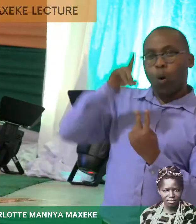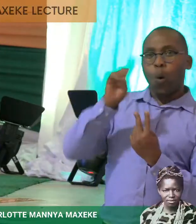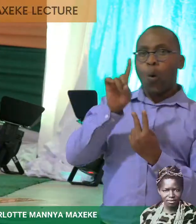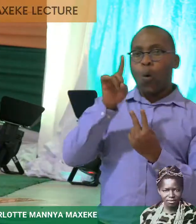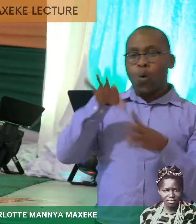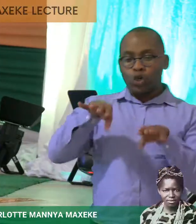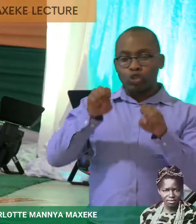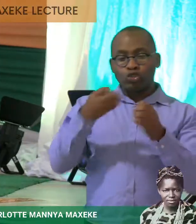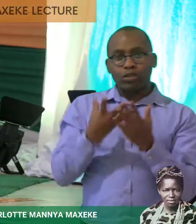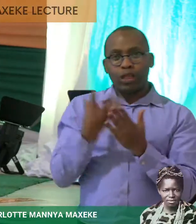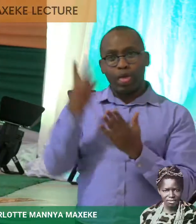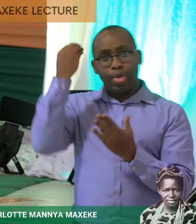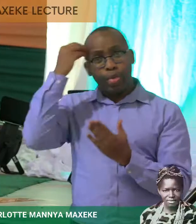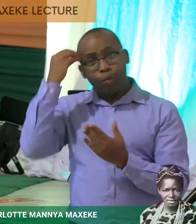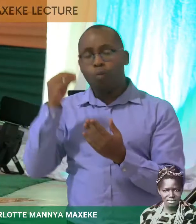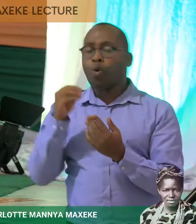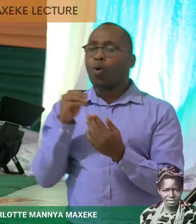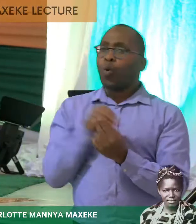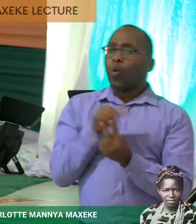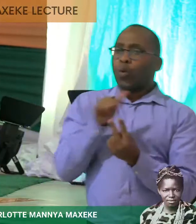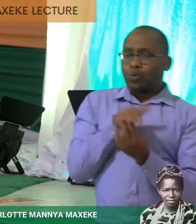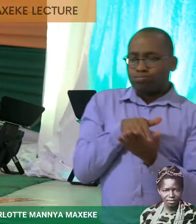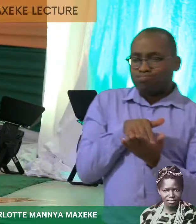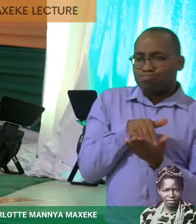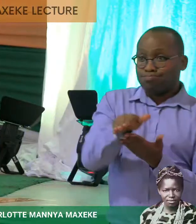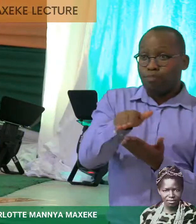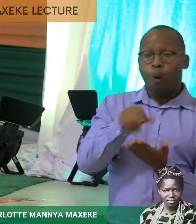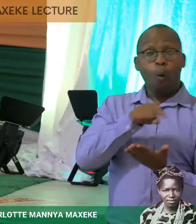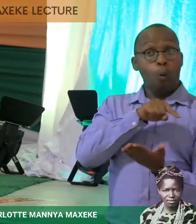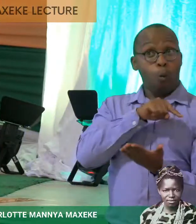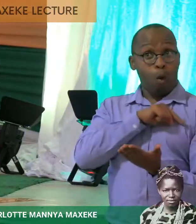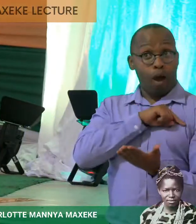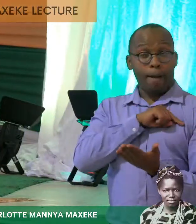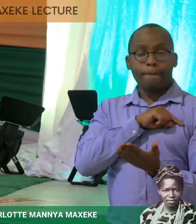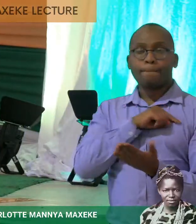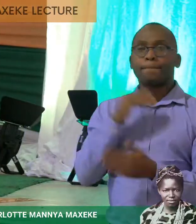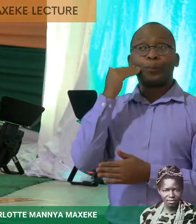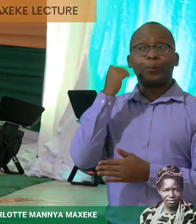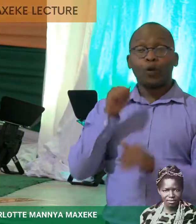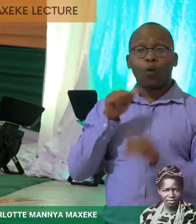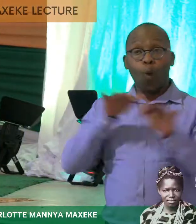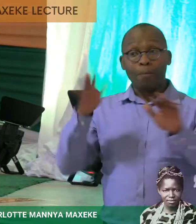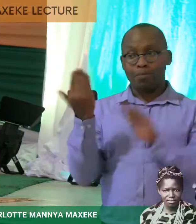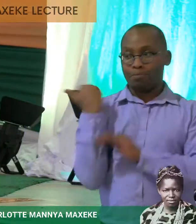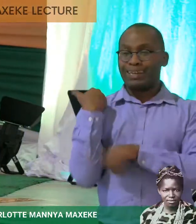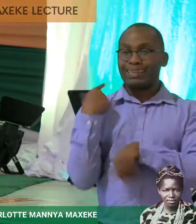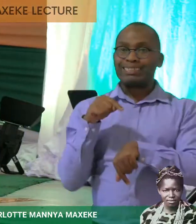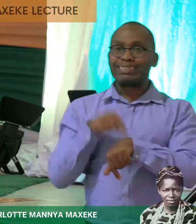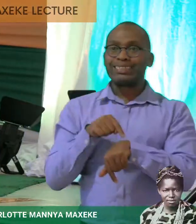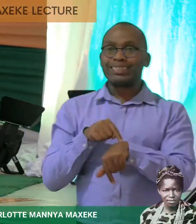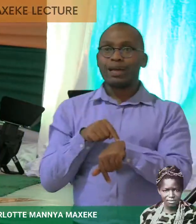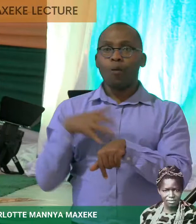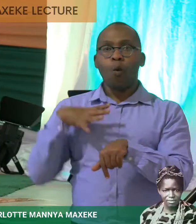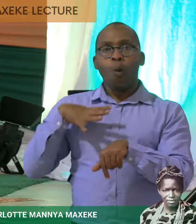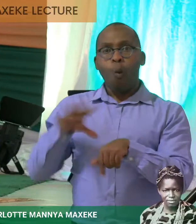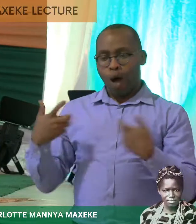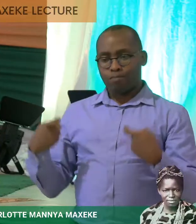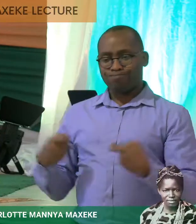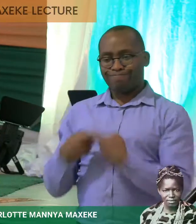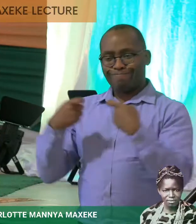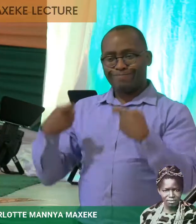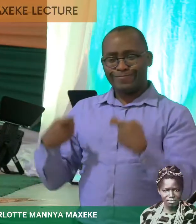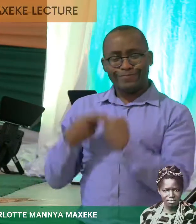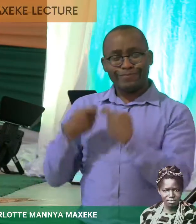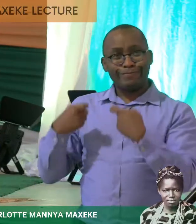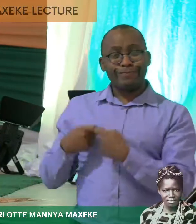yoontamolukhuni bamaKrestu eyayisakha umsantsa phakathi kwenkolo nomzabalazo wamalungelo kwelinye